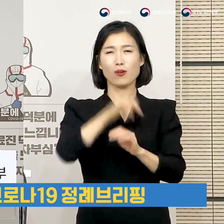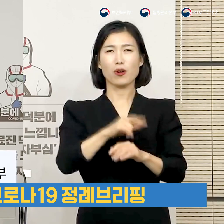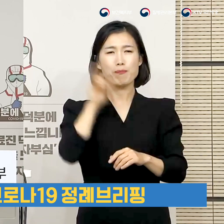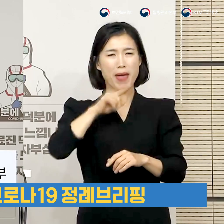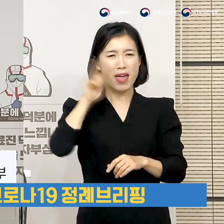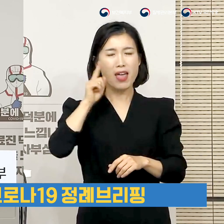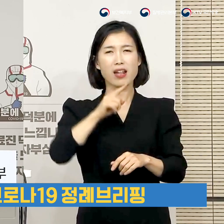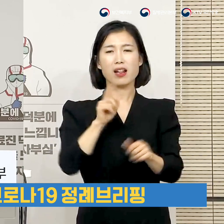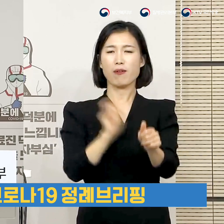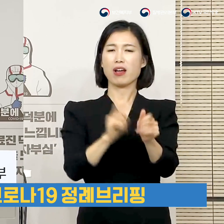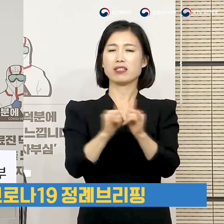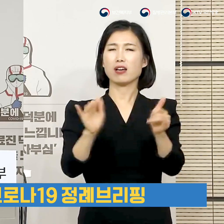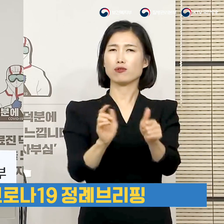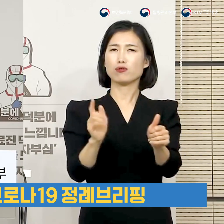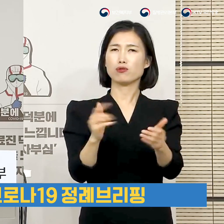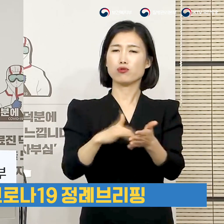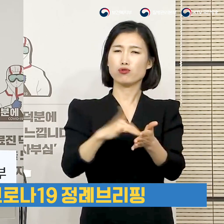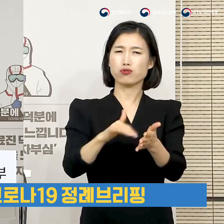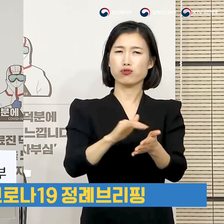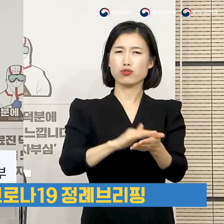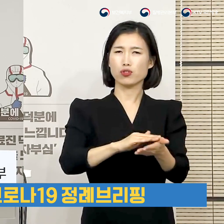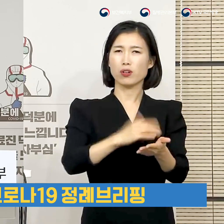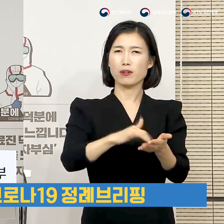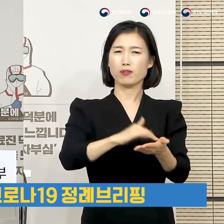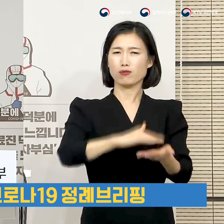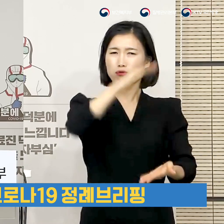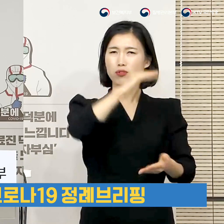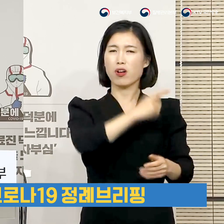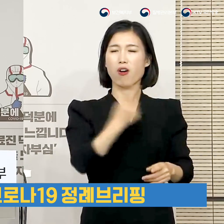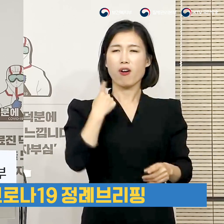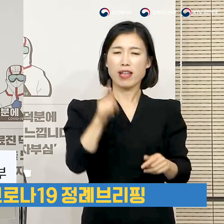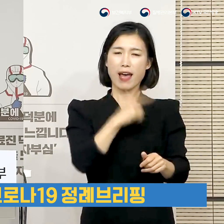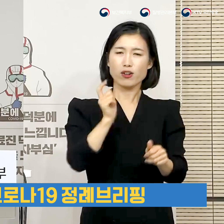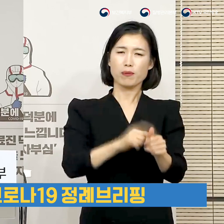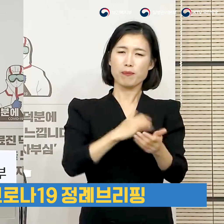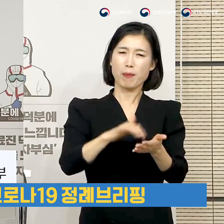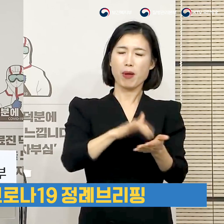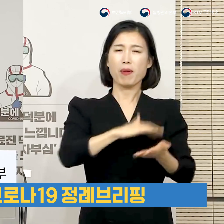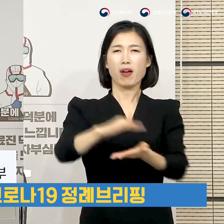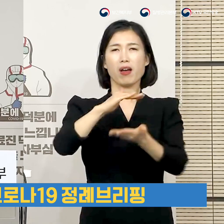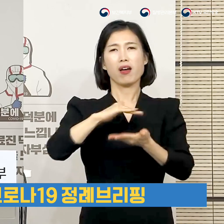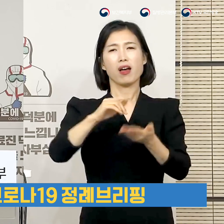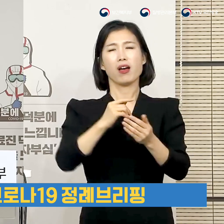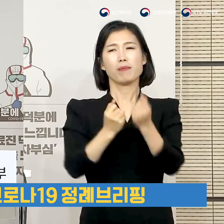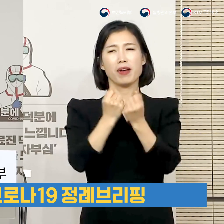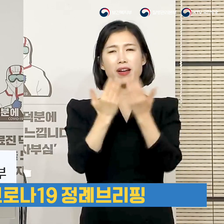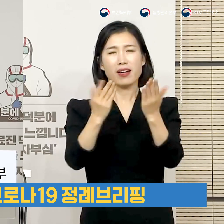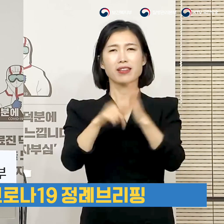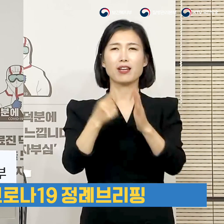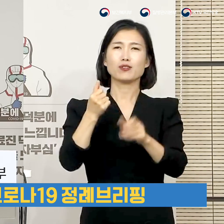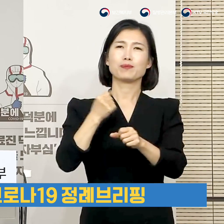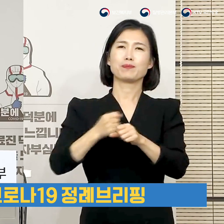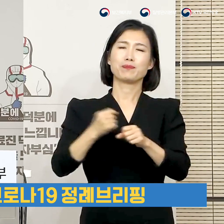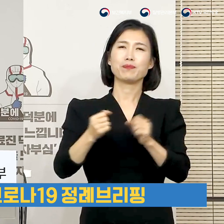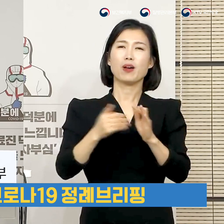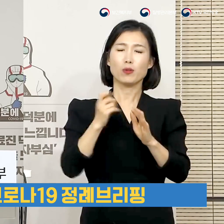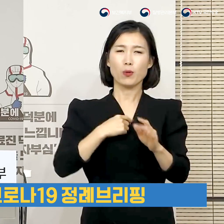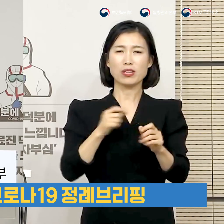느는 환자들에 관한 소식을 브리핑해드리고 또 특별한 조치를